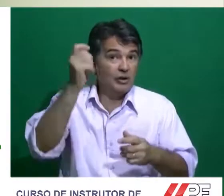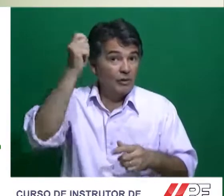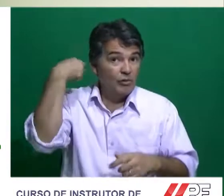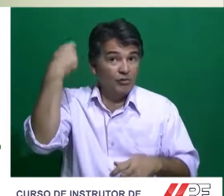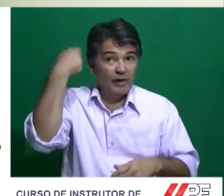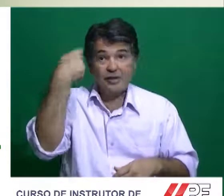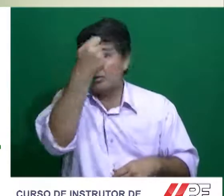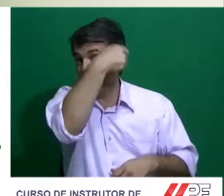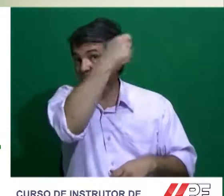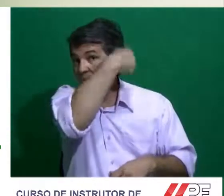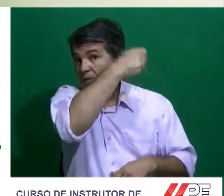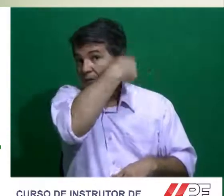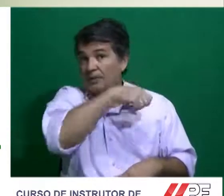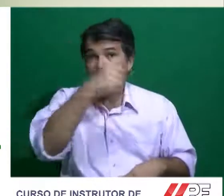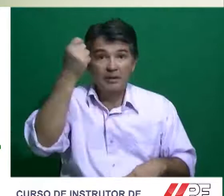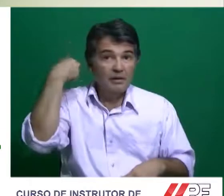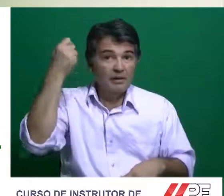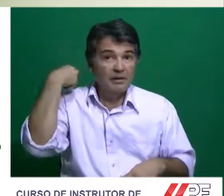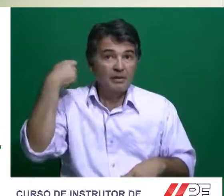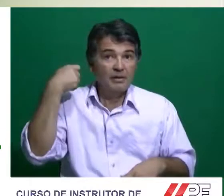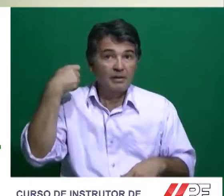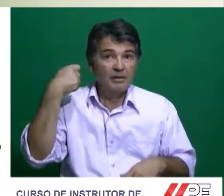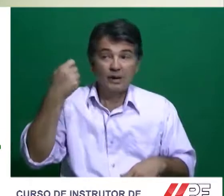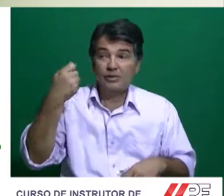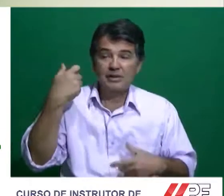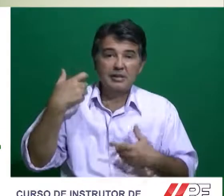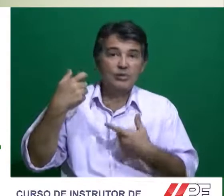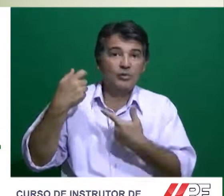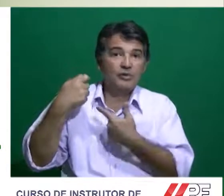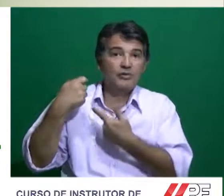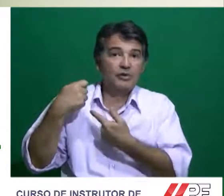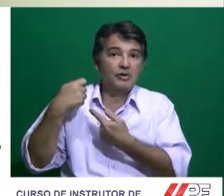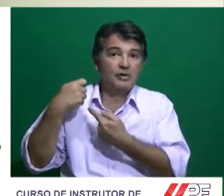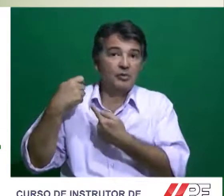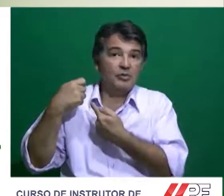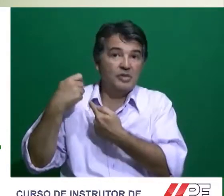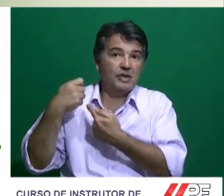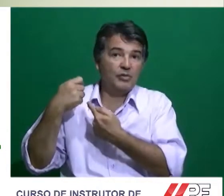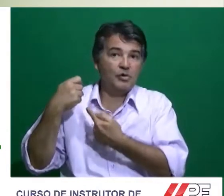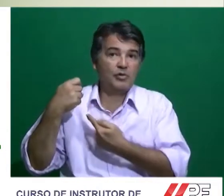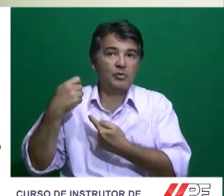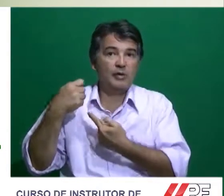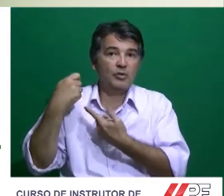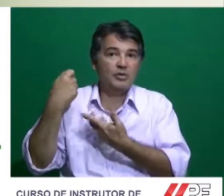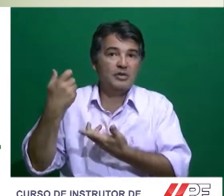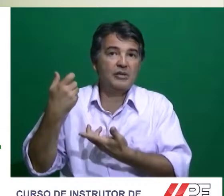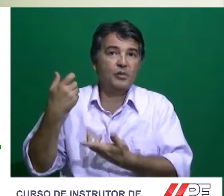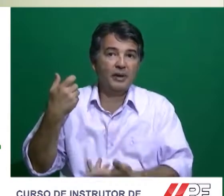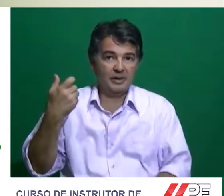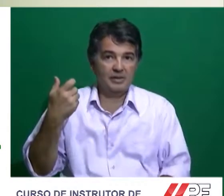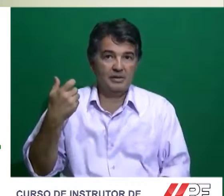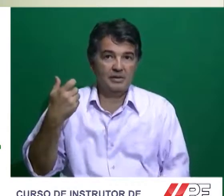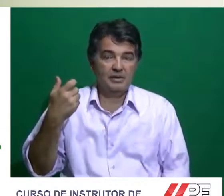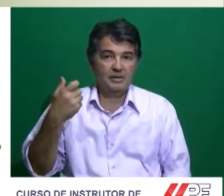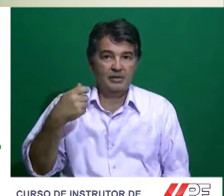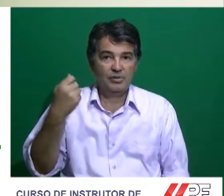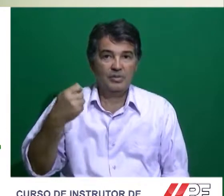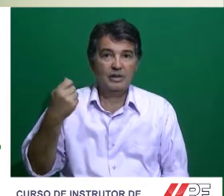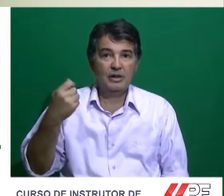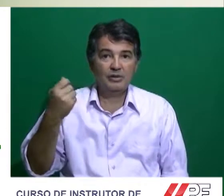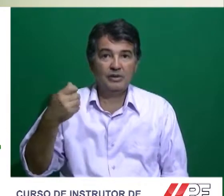por exemplo, pente. Quando faz no cabelo. Está utilizando como sendo um instrumento, como sendo o pente.